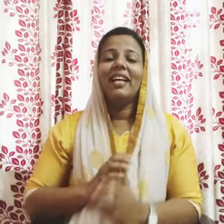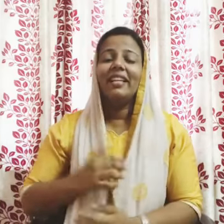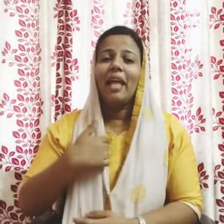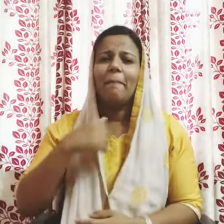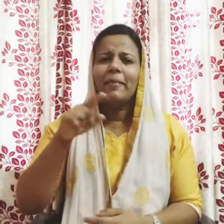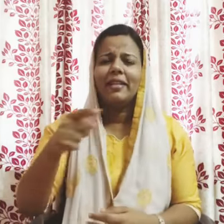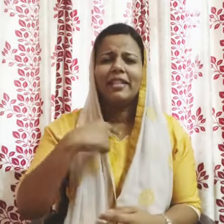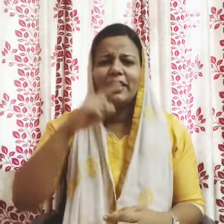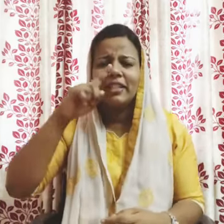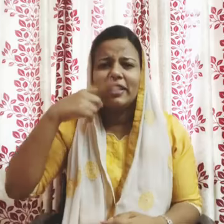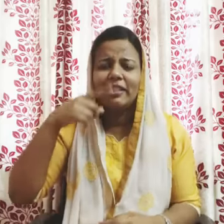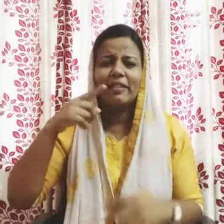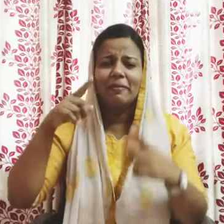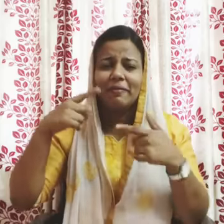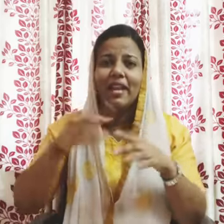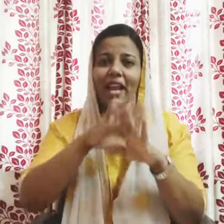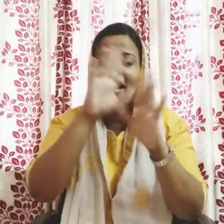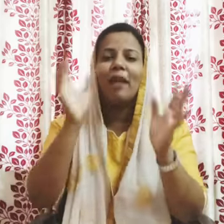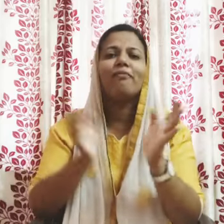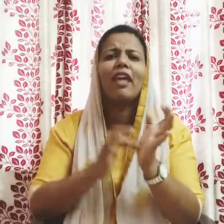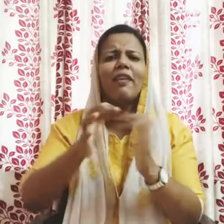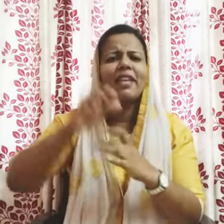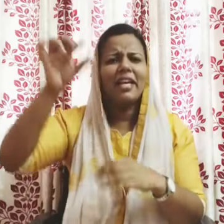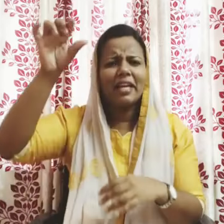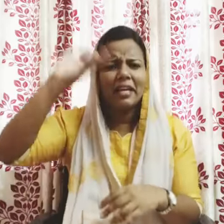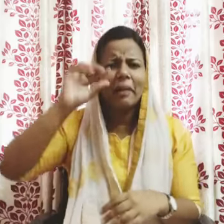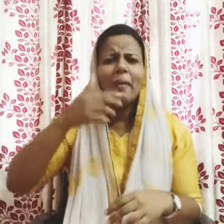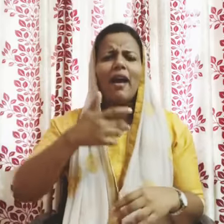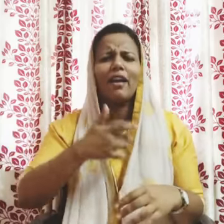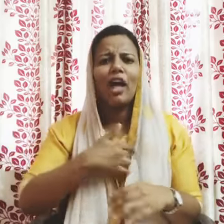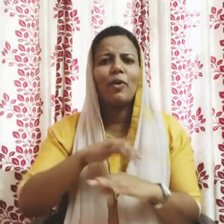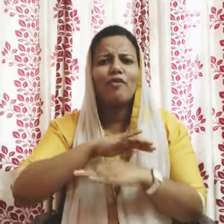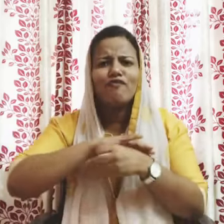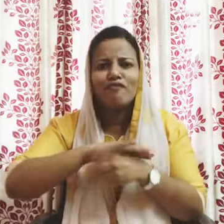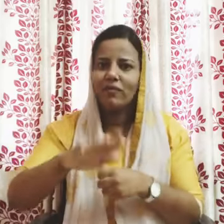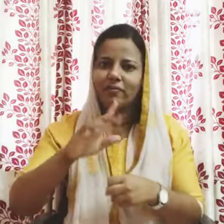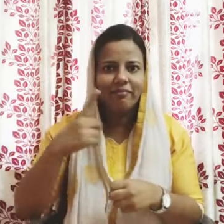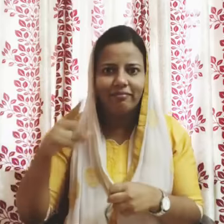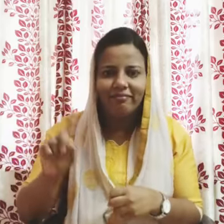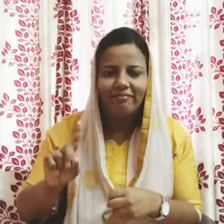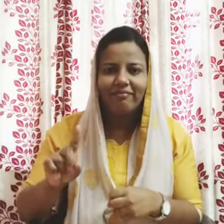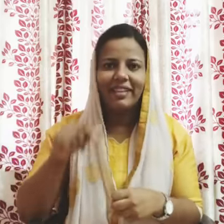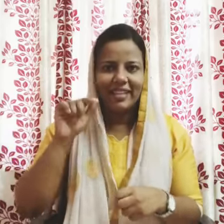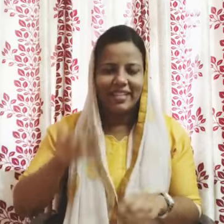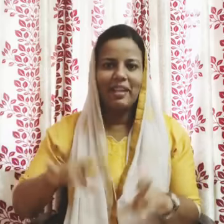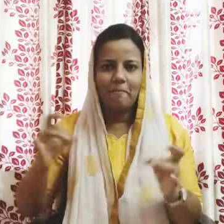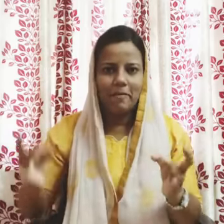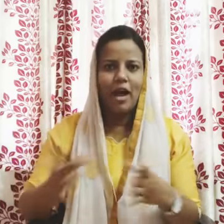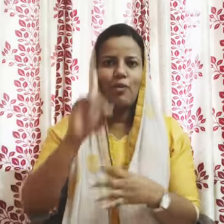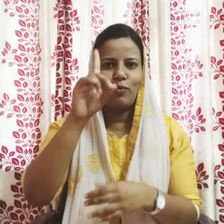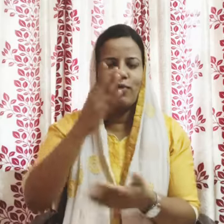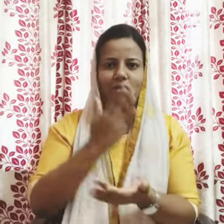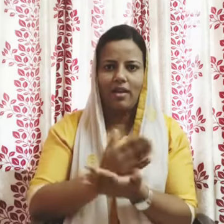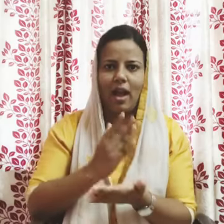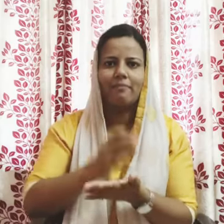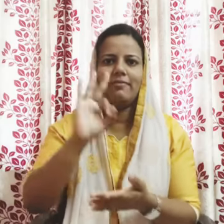നമ്മുടെ ഓരോരുത്തരുടെയും ജീവിതം തന്നെ അവന്റെ കൃപയിലും കരുണയിലും നിറഞ്ഞിരിക്കുക. അപ്പൊ ആദ്യമേ ഇന്ന് പകൽക്കാലം നമ്മൾ മനസ്സിലാക്കണം,